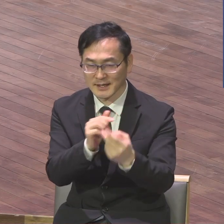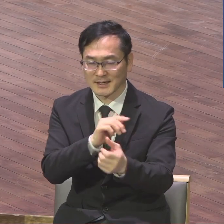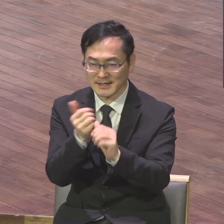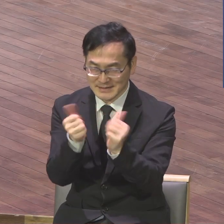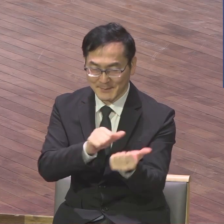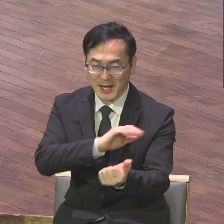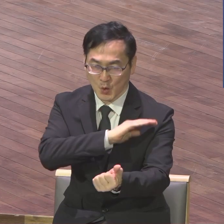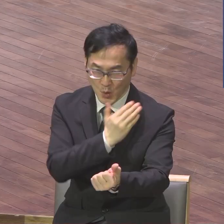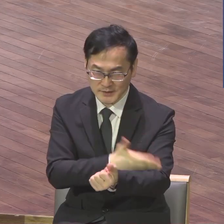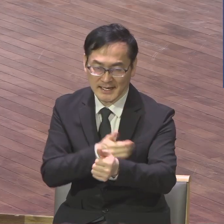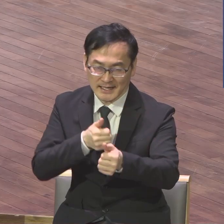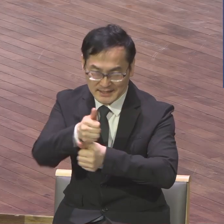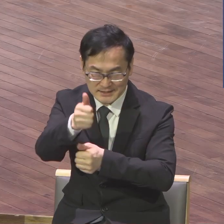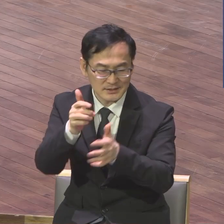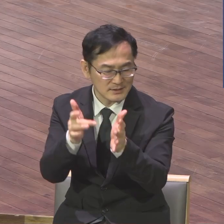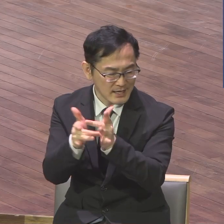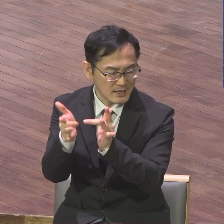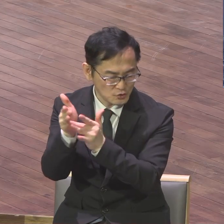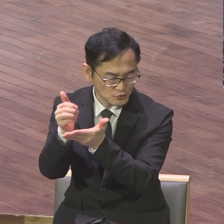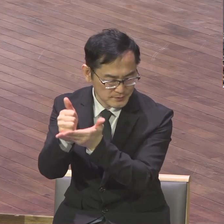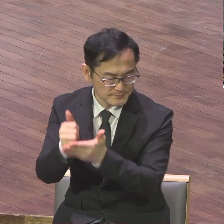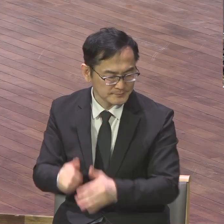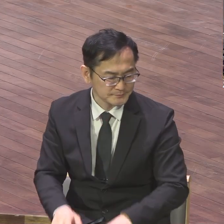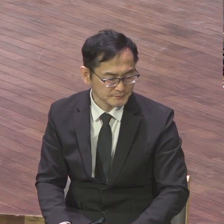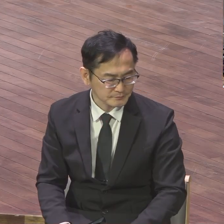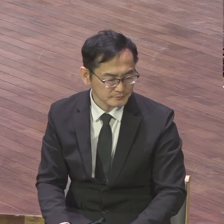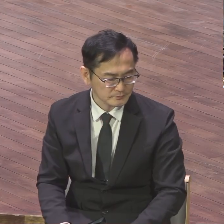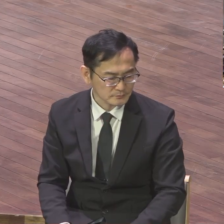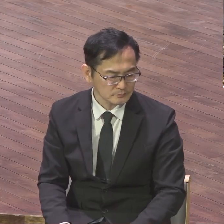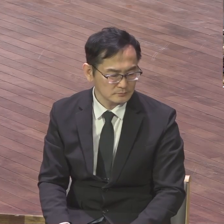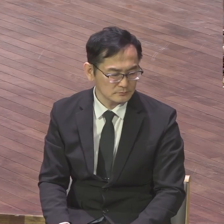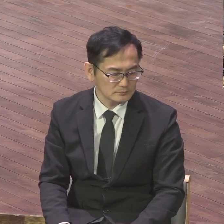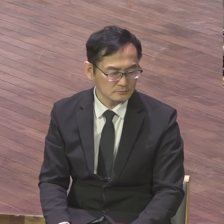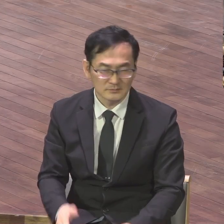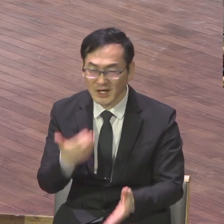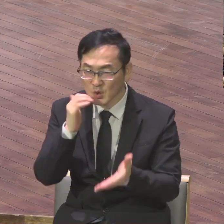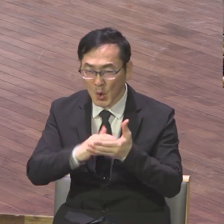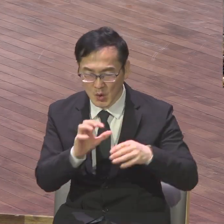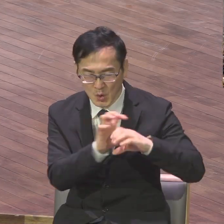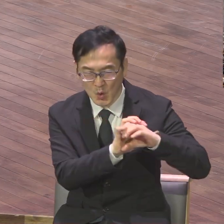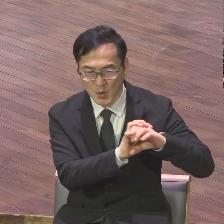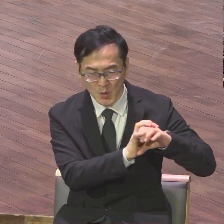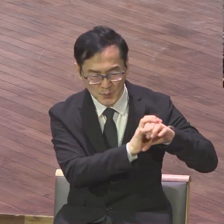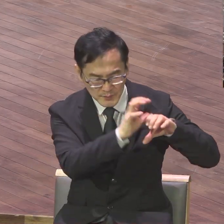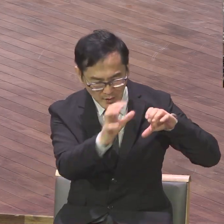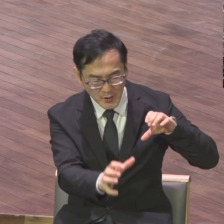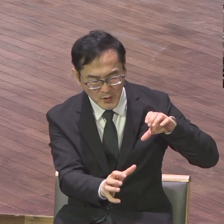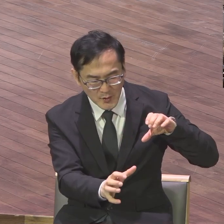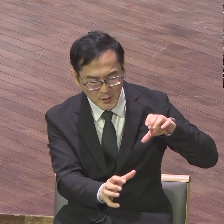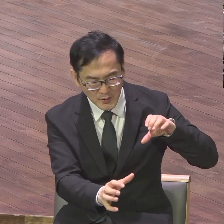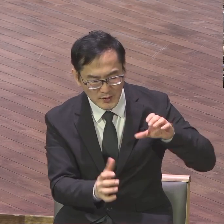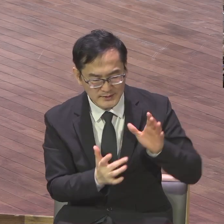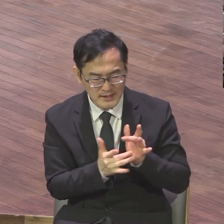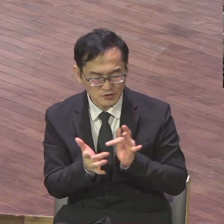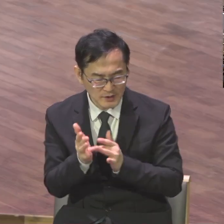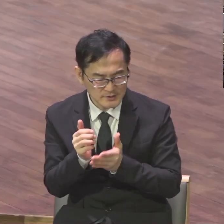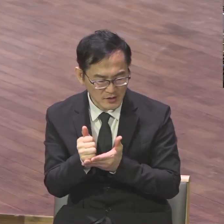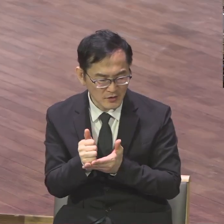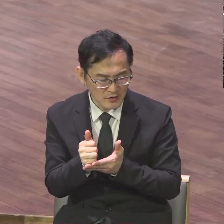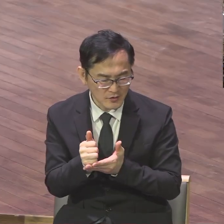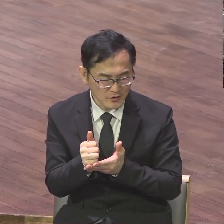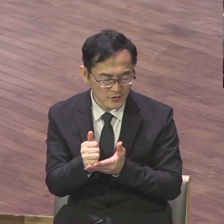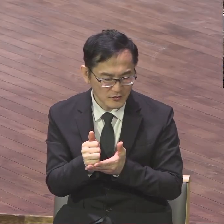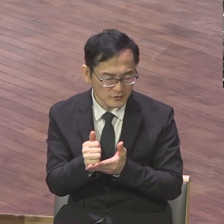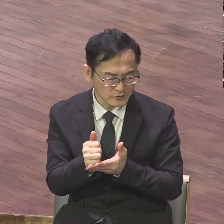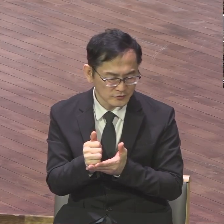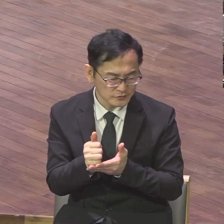예수입니다. 41절 봅니다. 41절 돌을 옮겨 놓으니 예수께서 눈을 들어